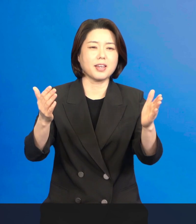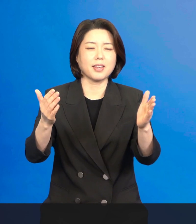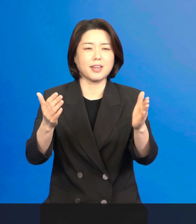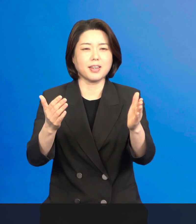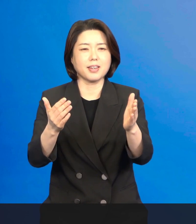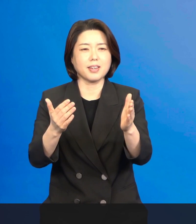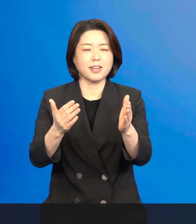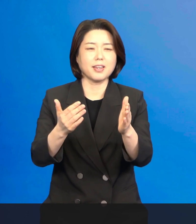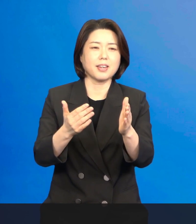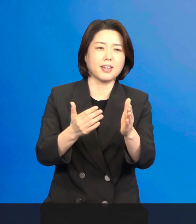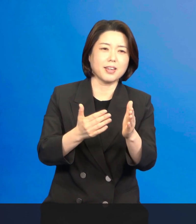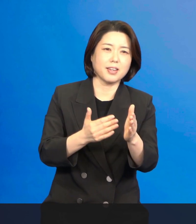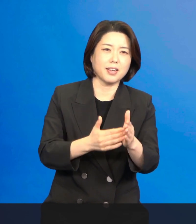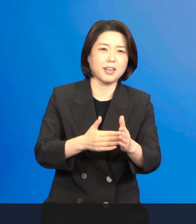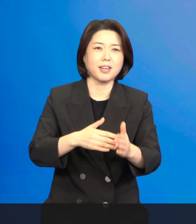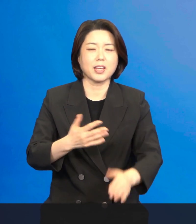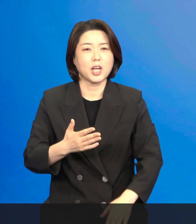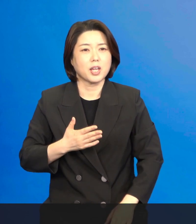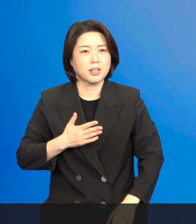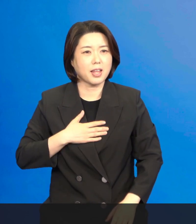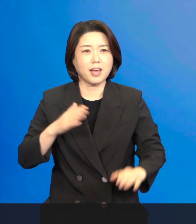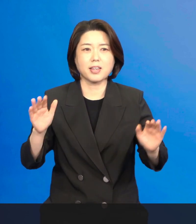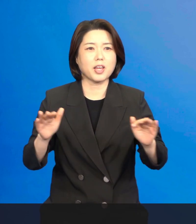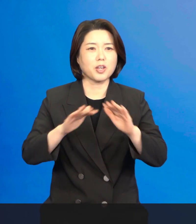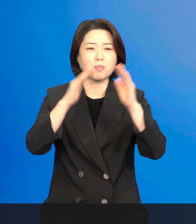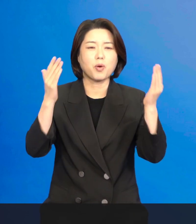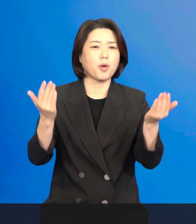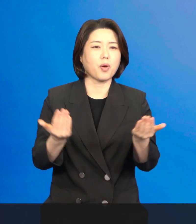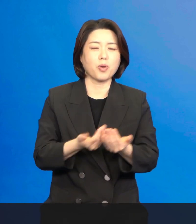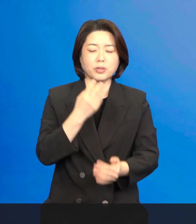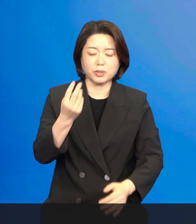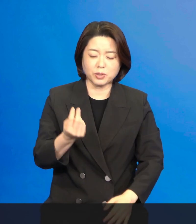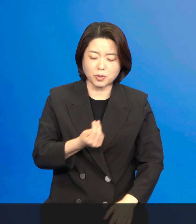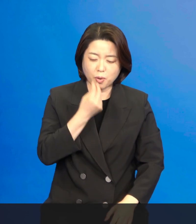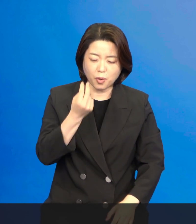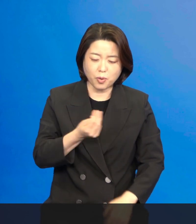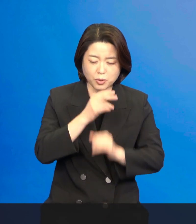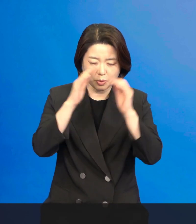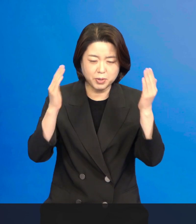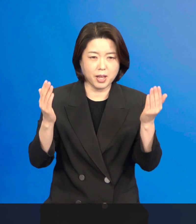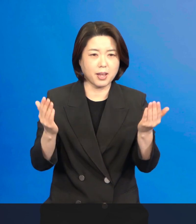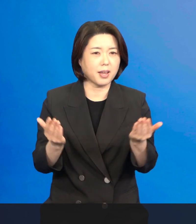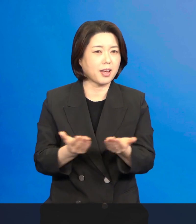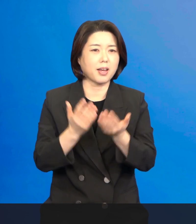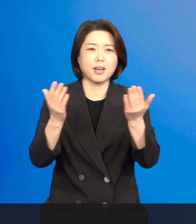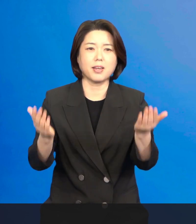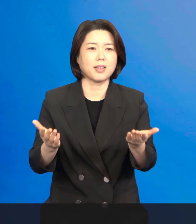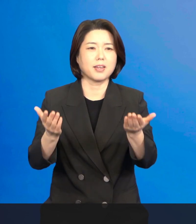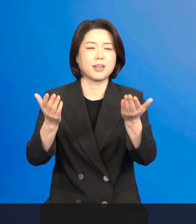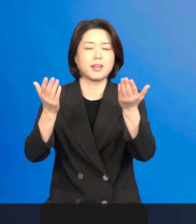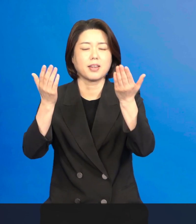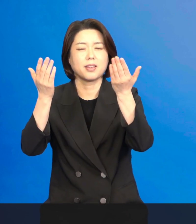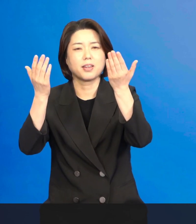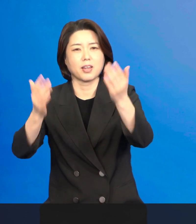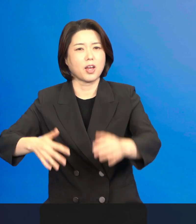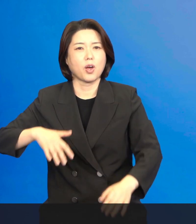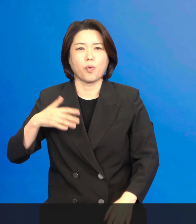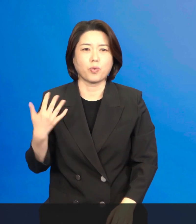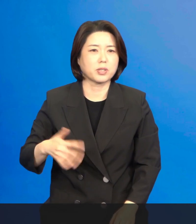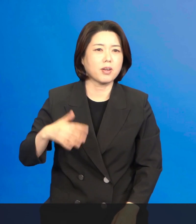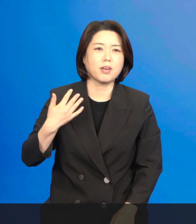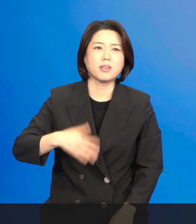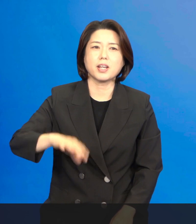인도하셨네. 나의 모든 호흡 다해, 나의 모든 호흡 다해